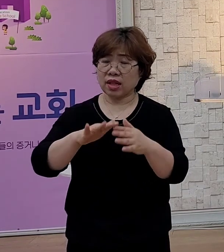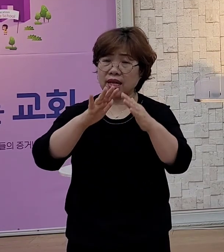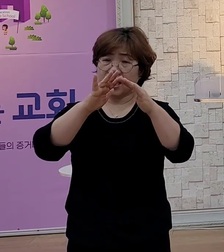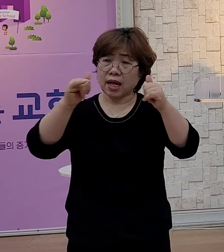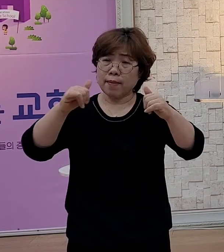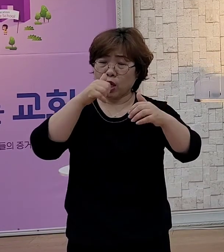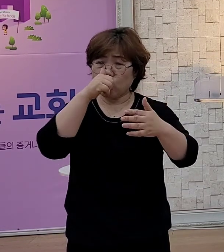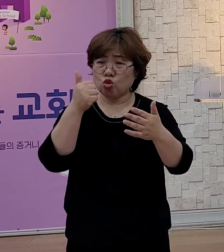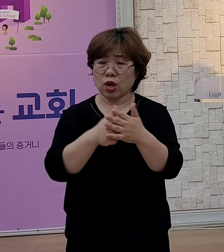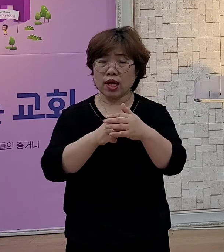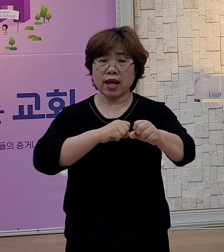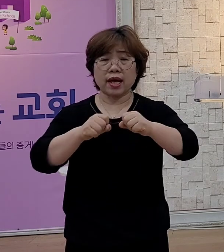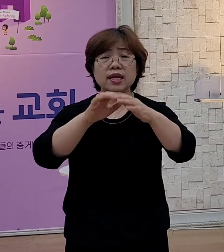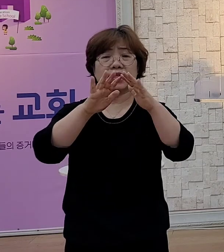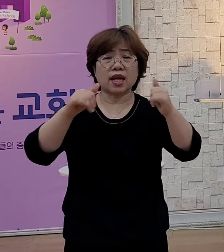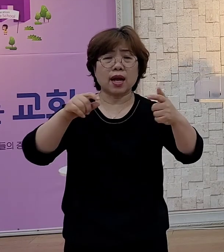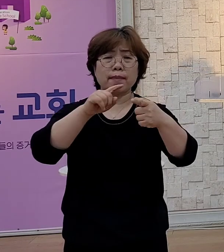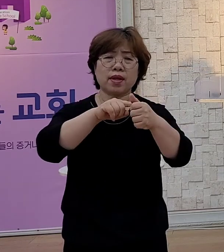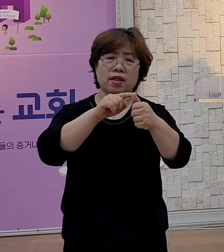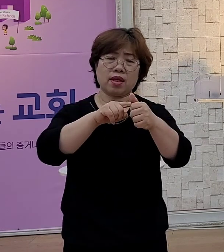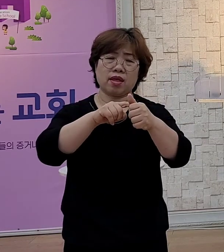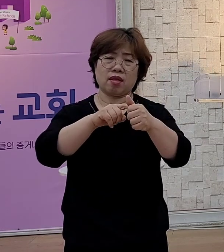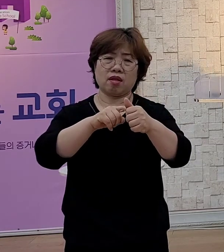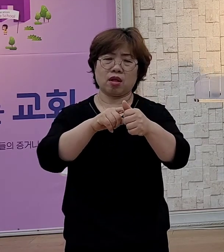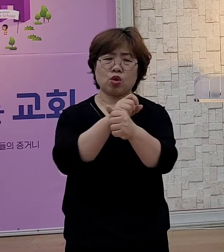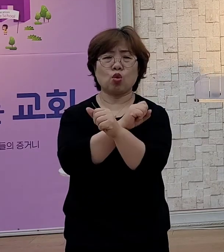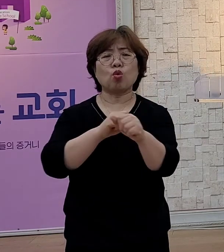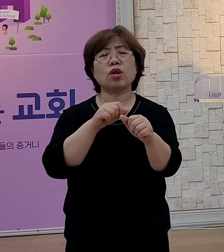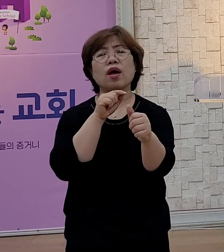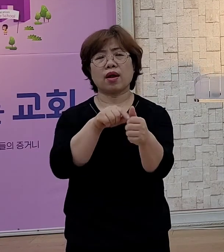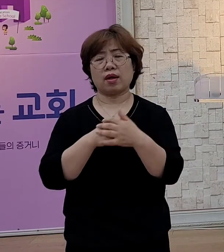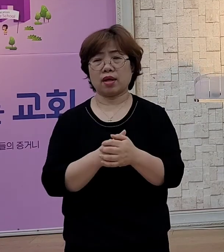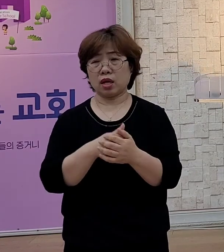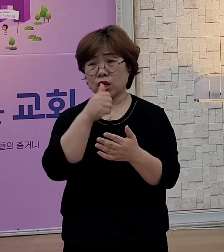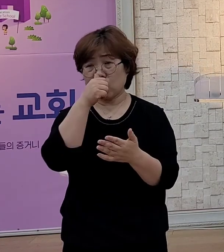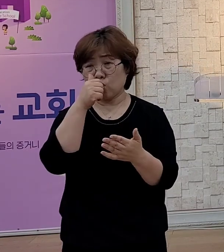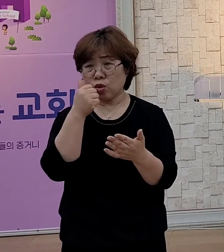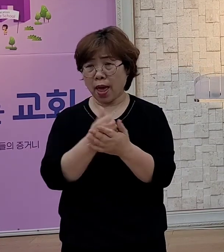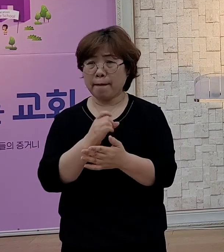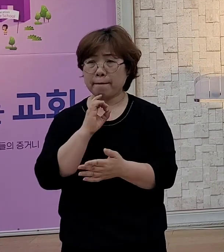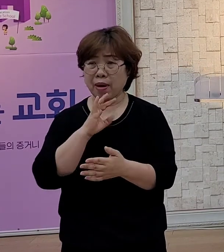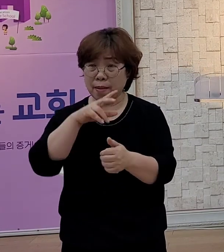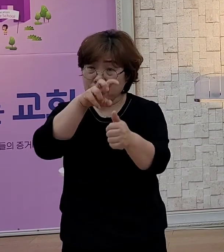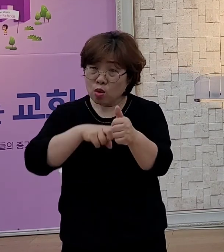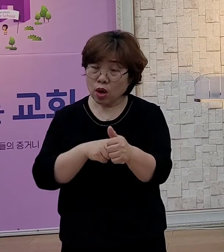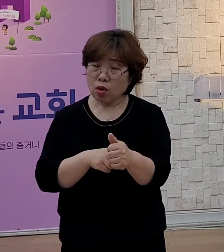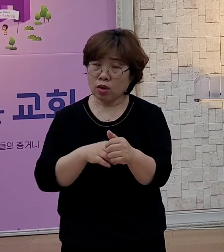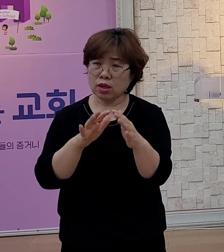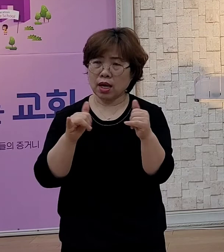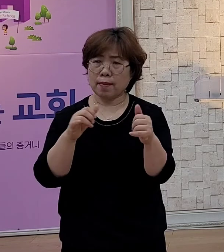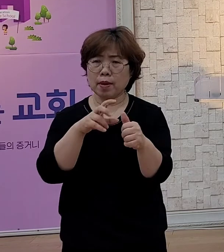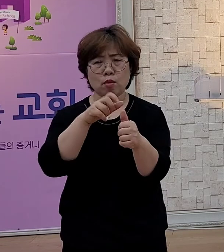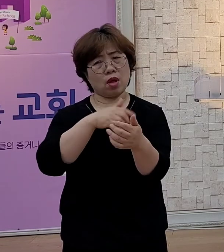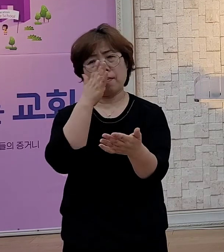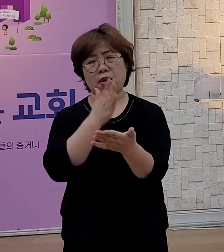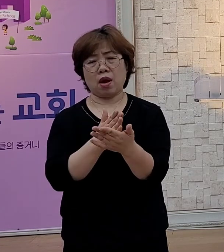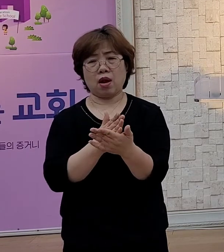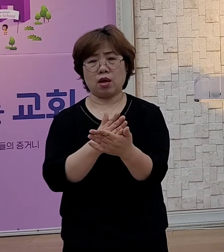사람은 용납하라, 용서하라. 죄는 미워하되 사람은 미워하지 말라고 말씀하신 게 주의 말씀.